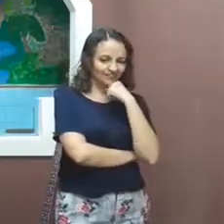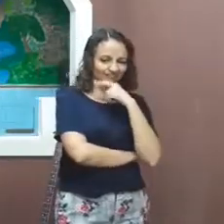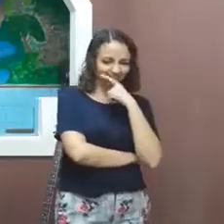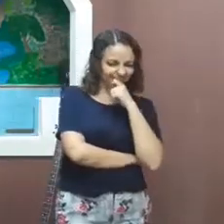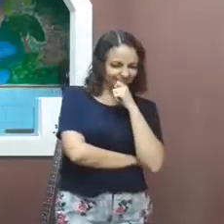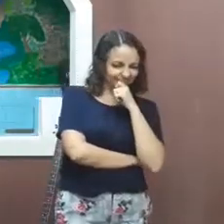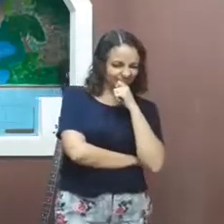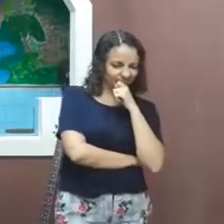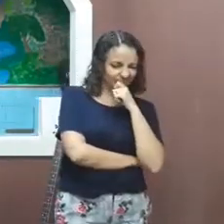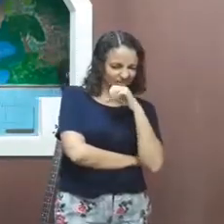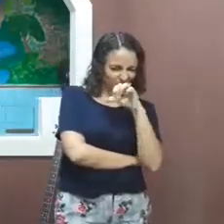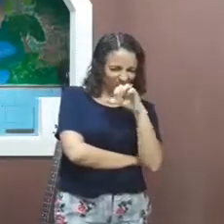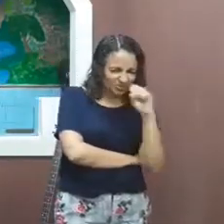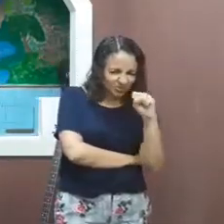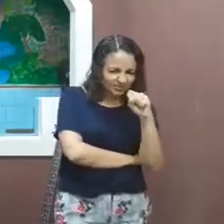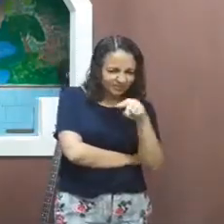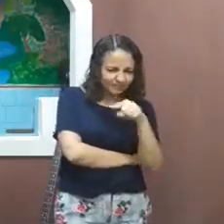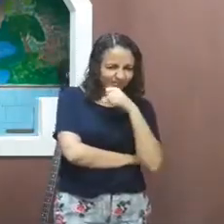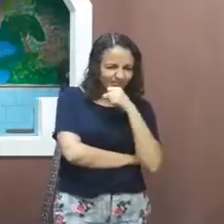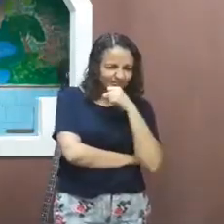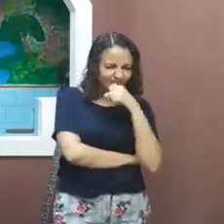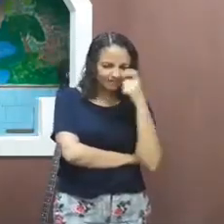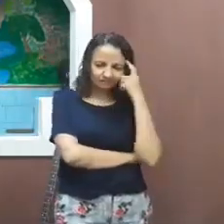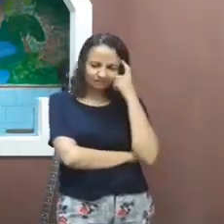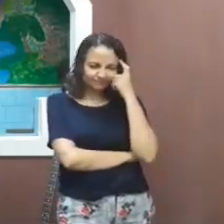Um Ninho 98, tem coisa melhor